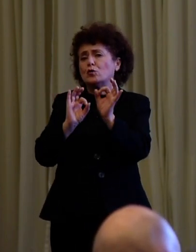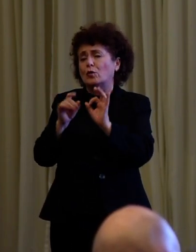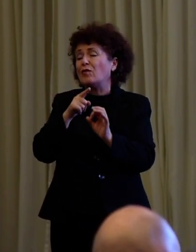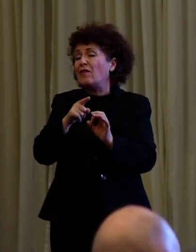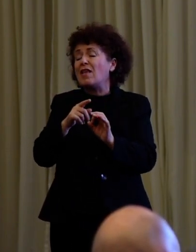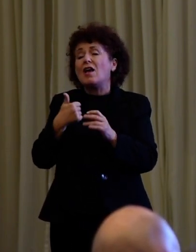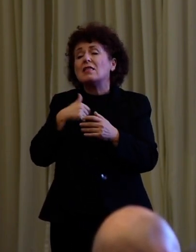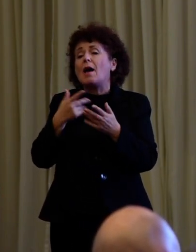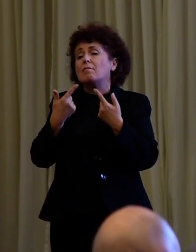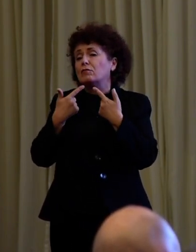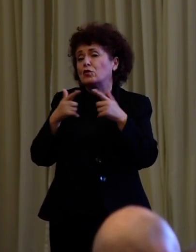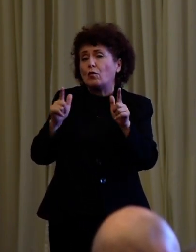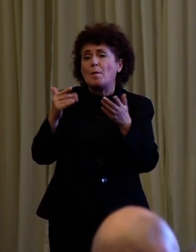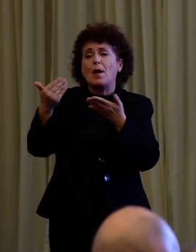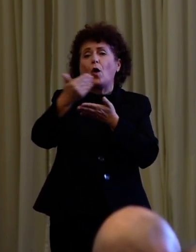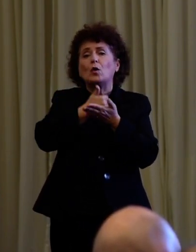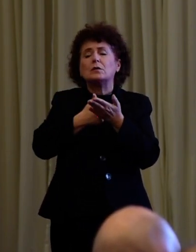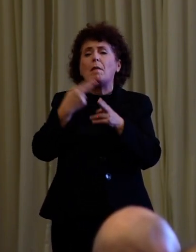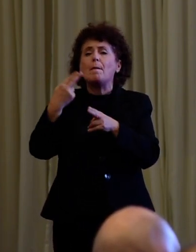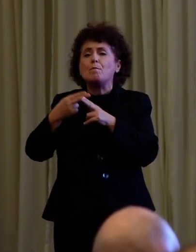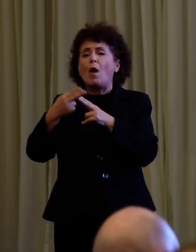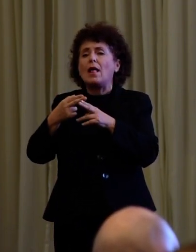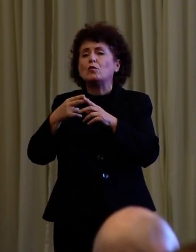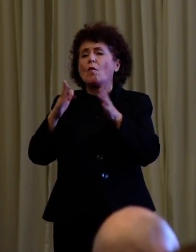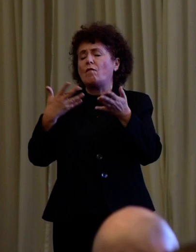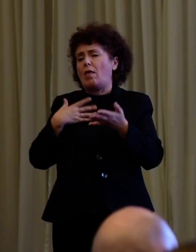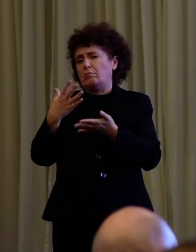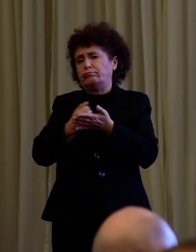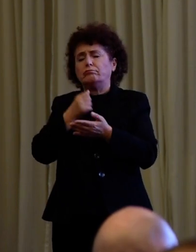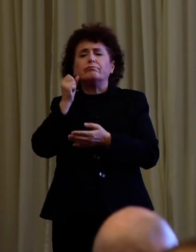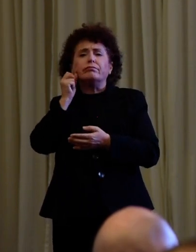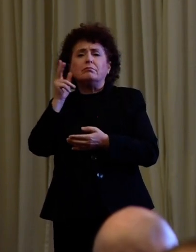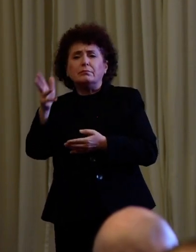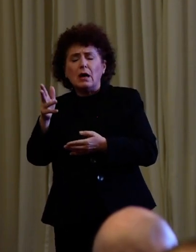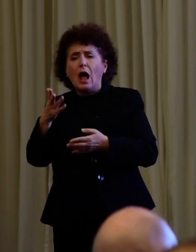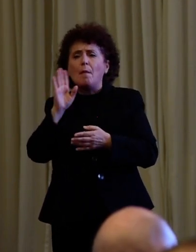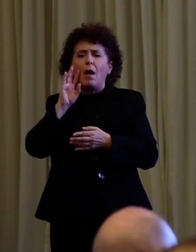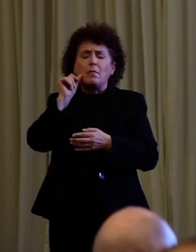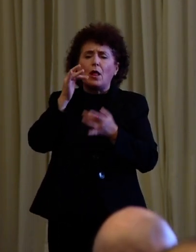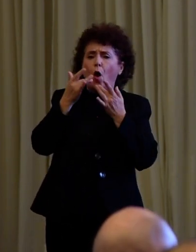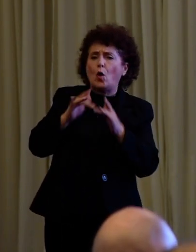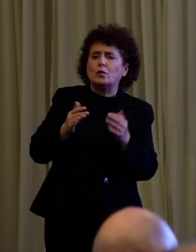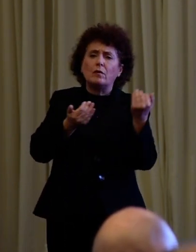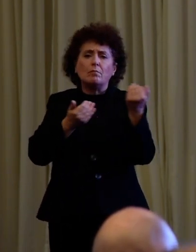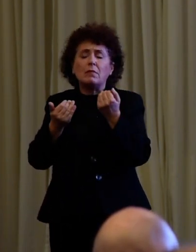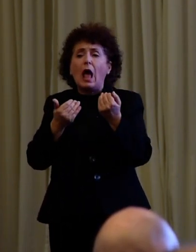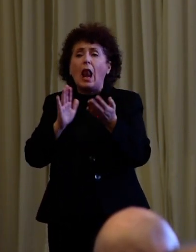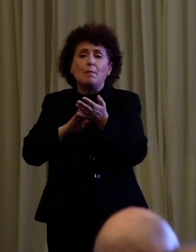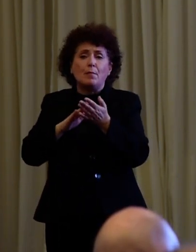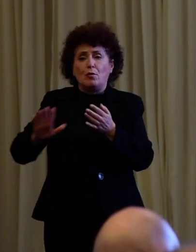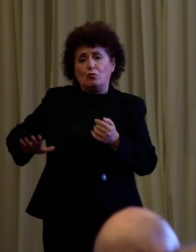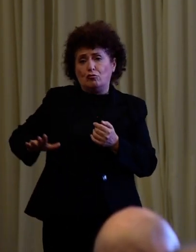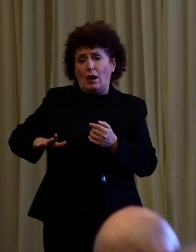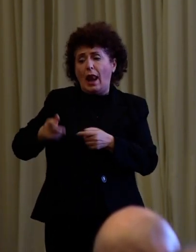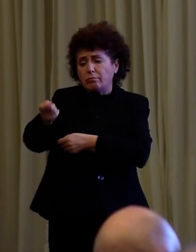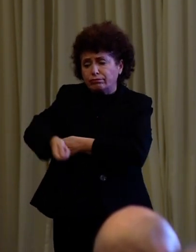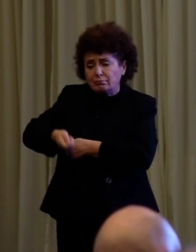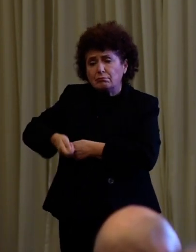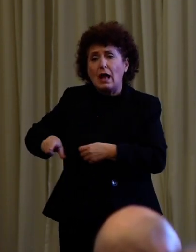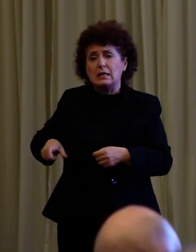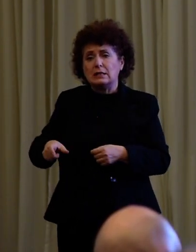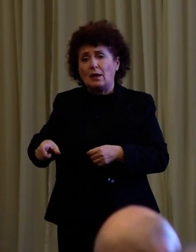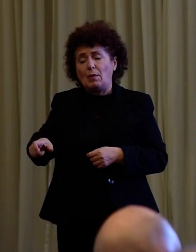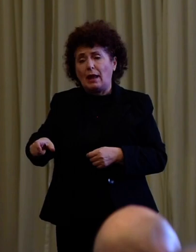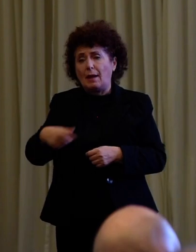со цел да се овозможи користење на боледување и породилно отсутство за жените земјоделки. Ревизија